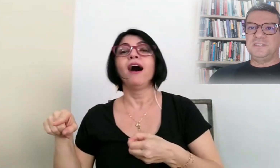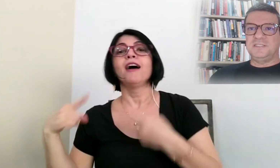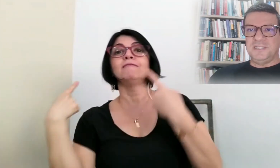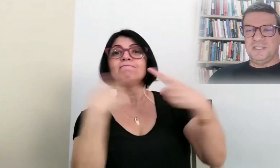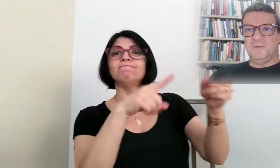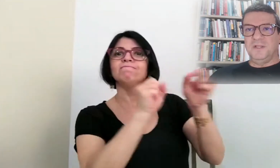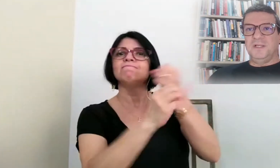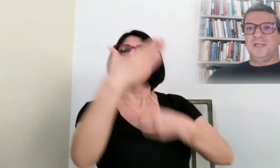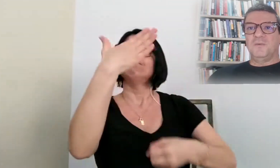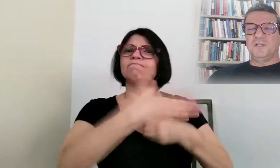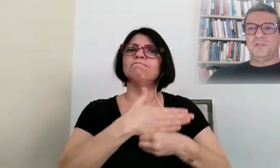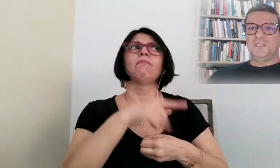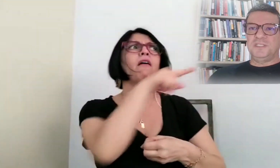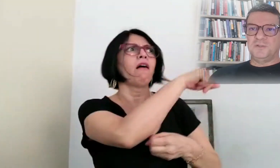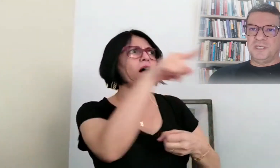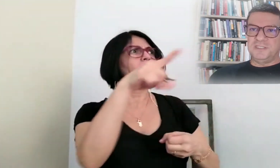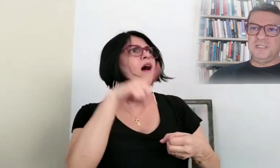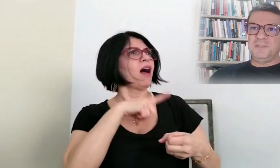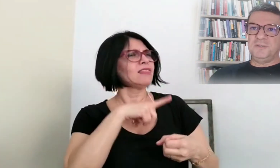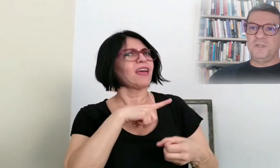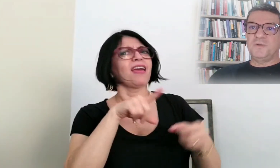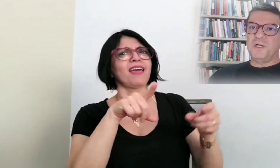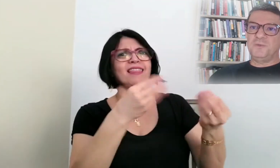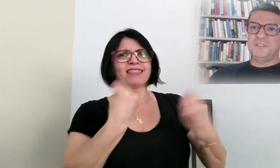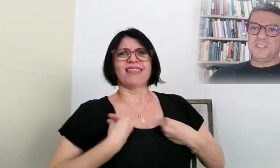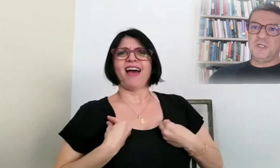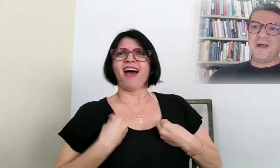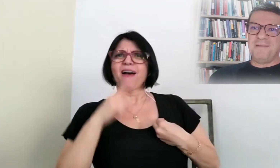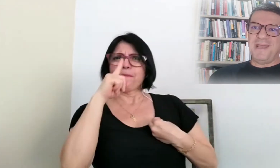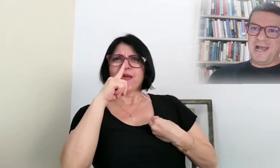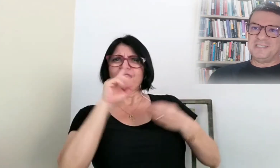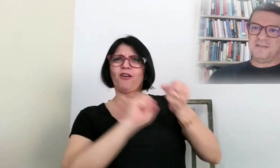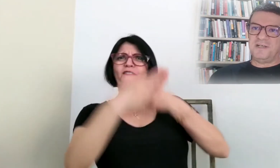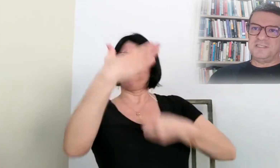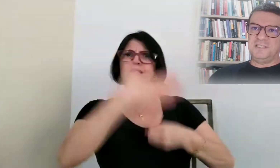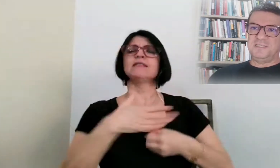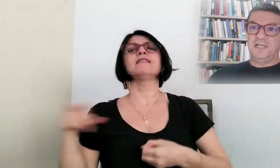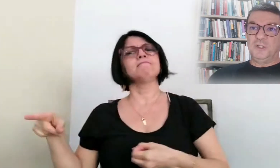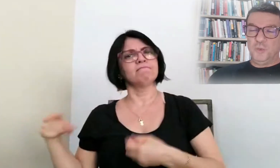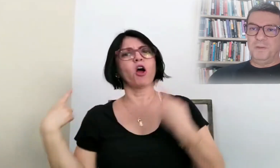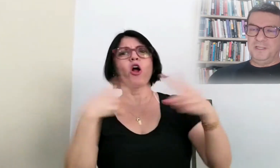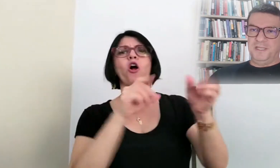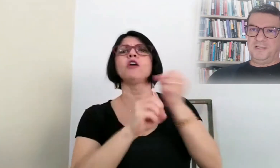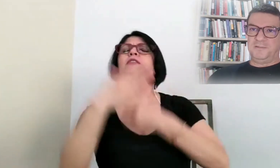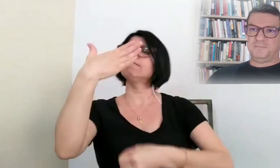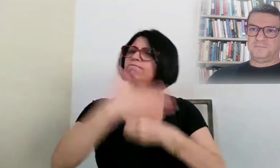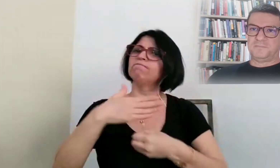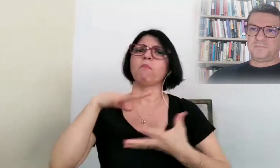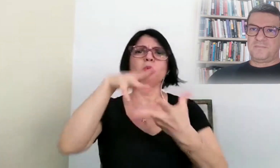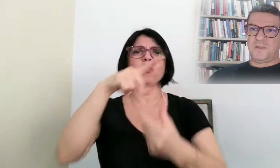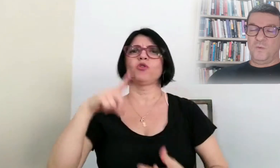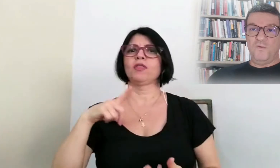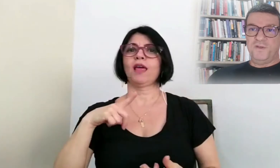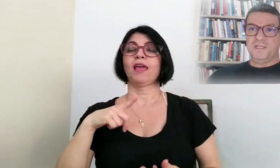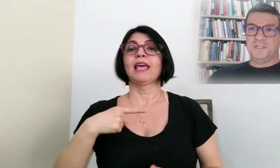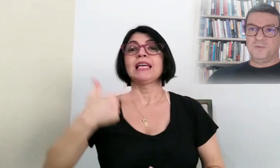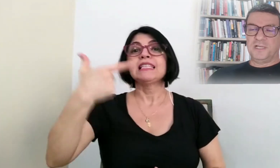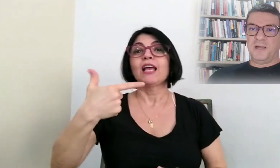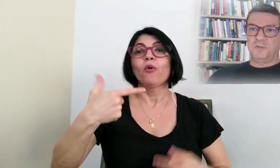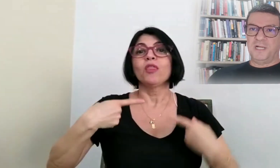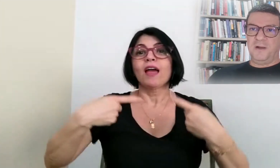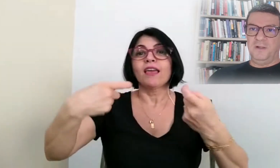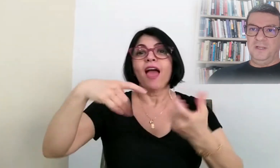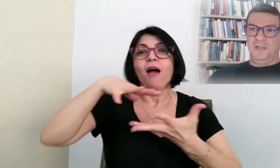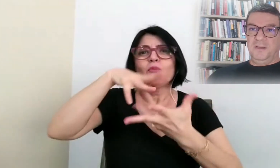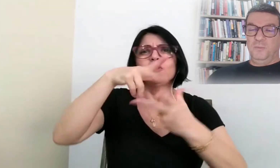antifascistas existiram enquanto existiram os regimes ou enquanto existiu a ameaça fascista no planeta. Com o fim da Segunda